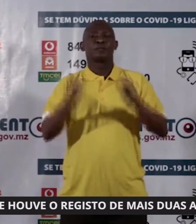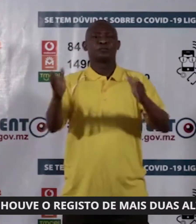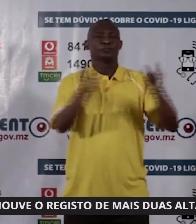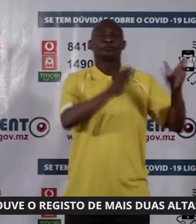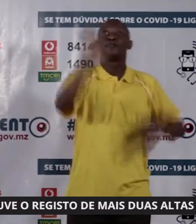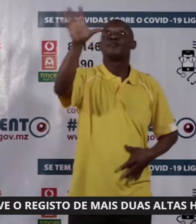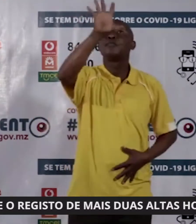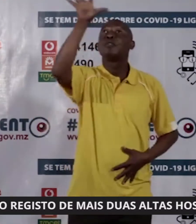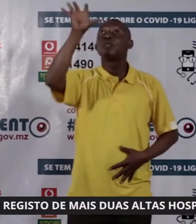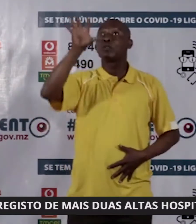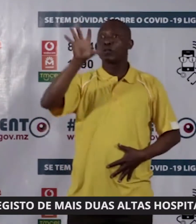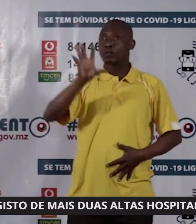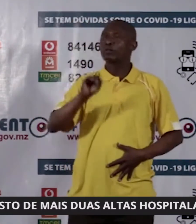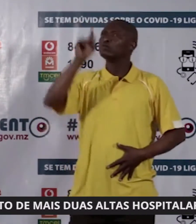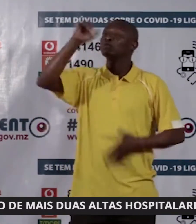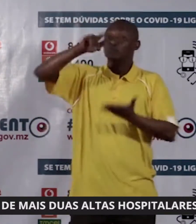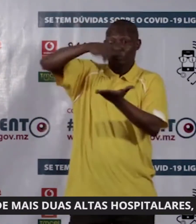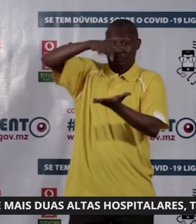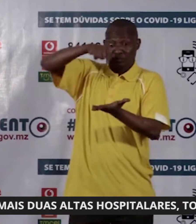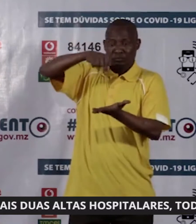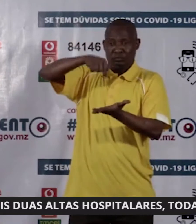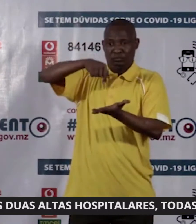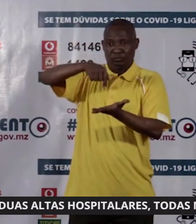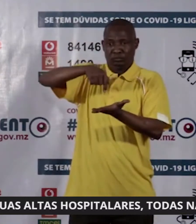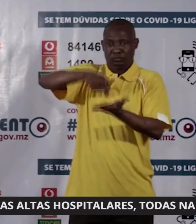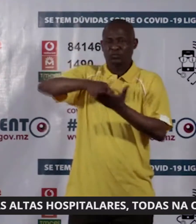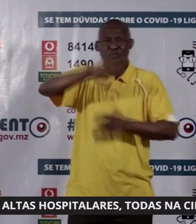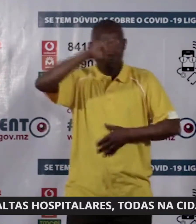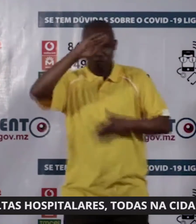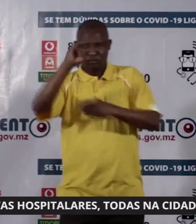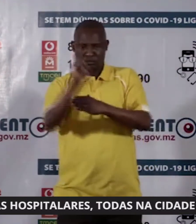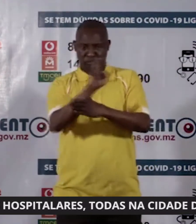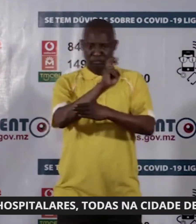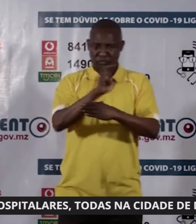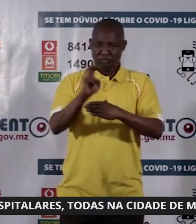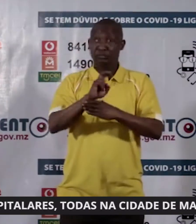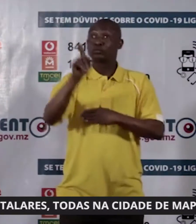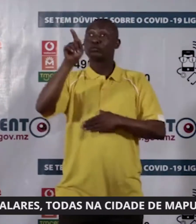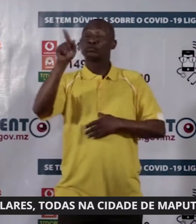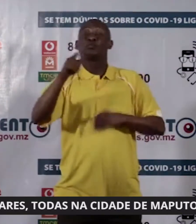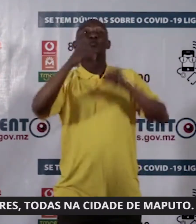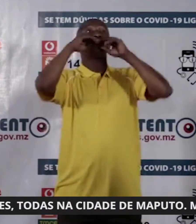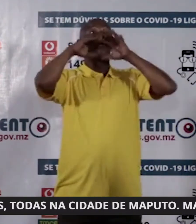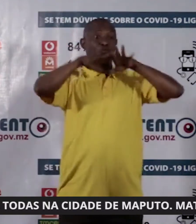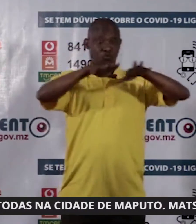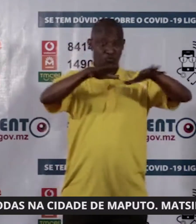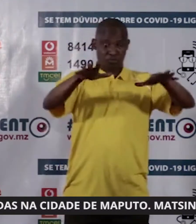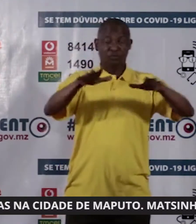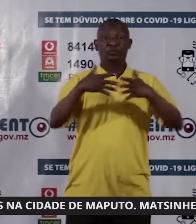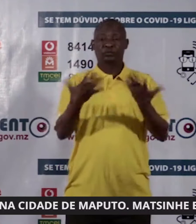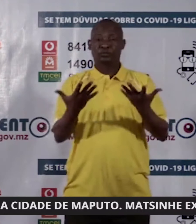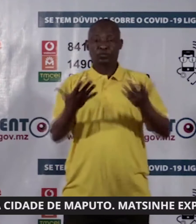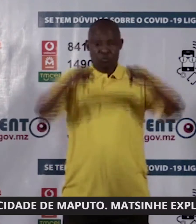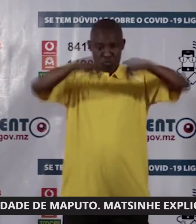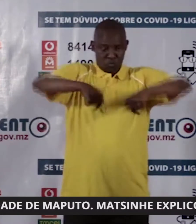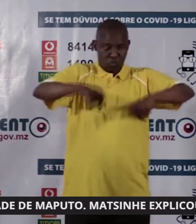África, CDC, traz a informação de que até às 10 horas do dia 17 de agosto